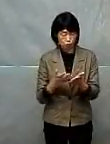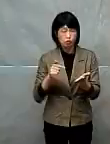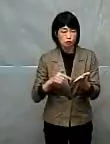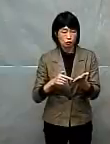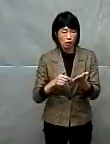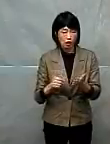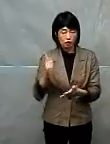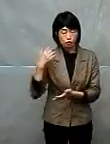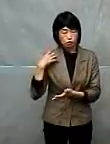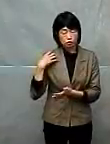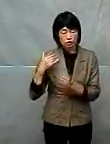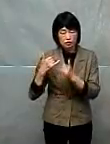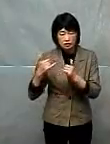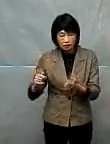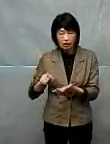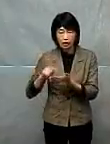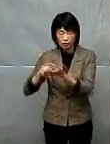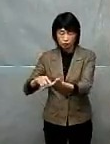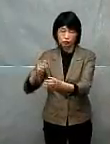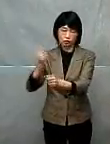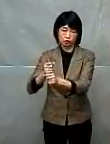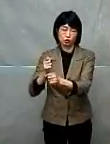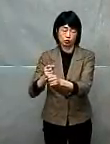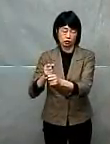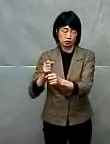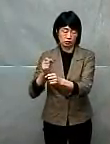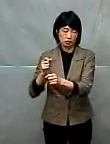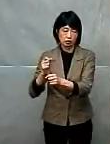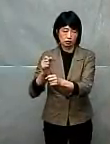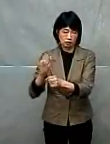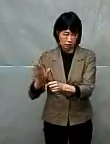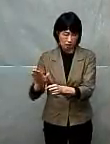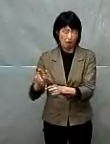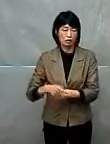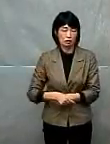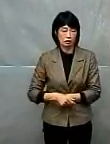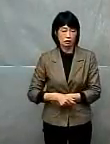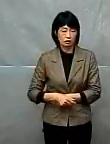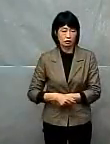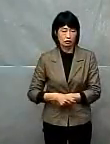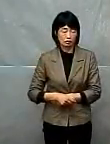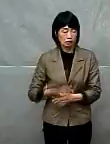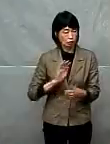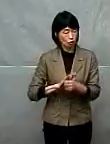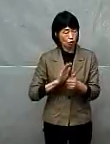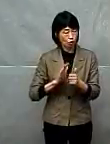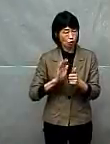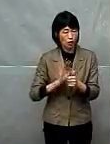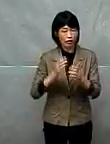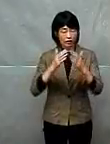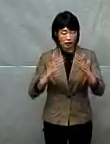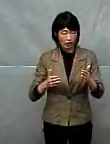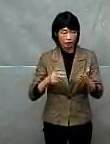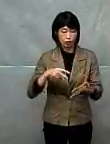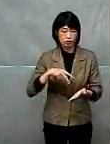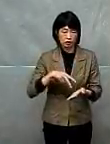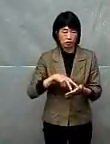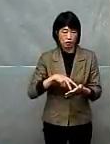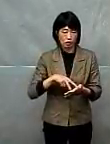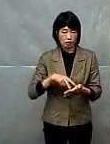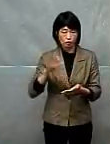が発注して作成したものであって、後援会としてはその請求を受け